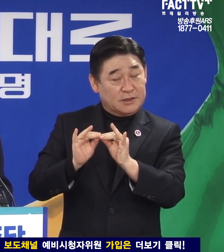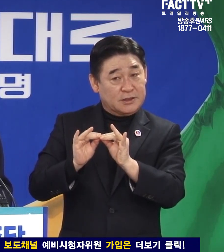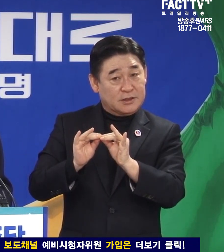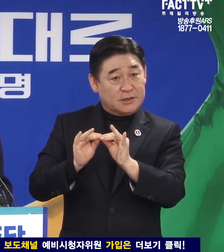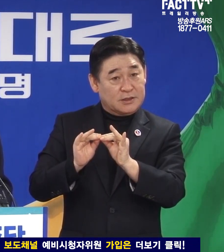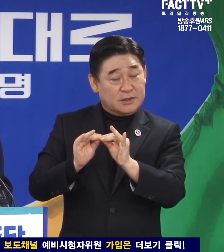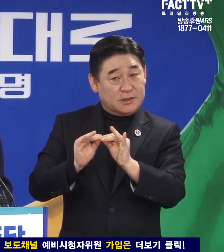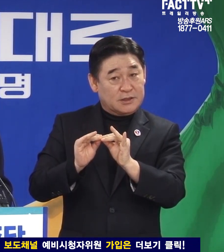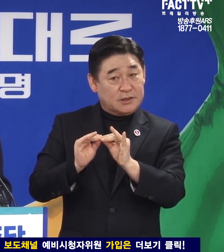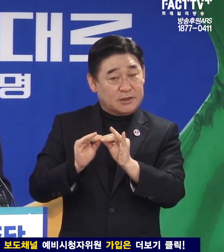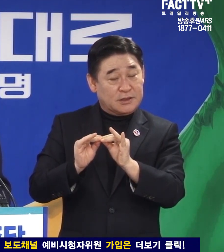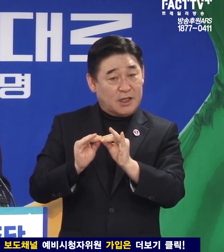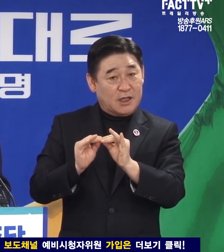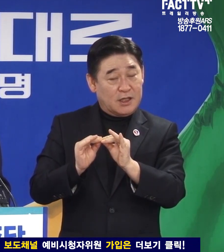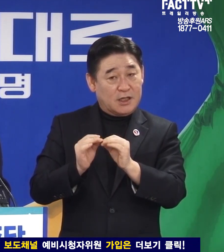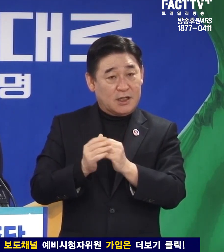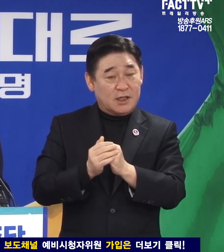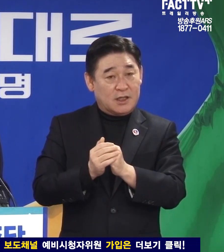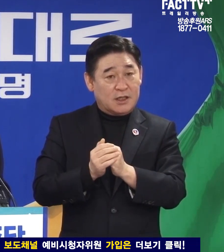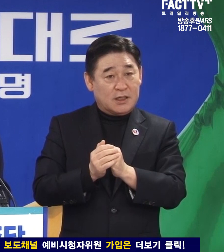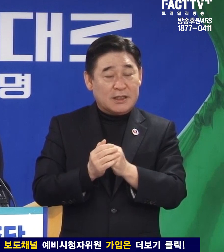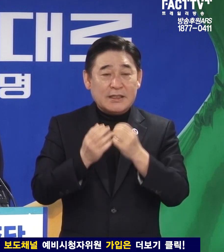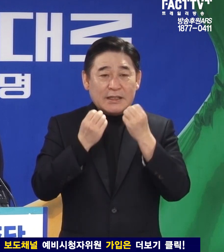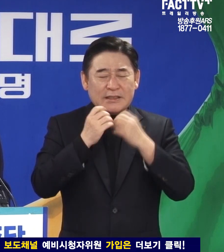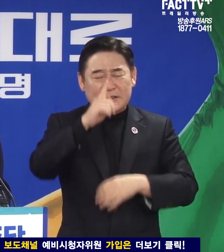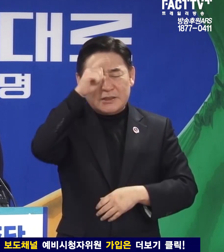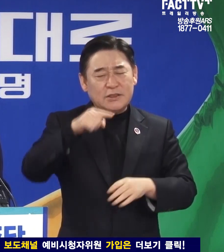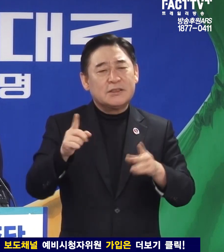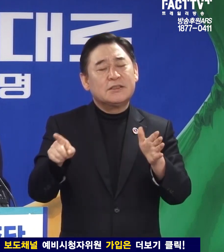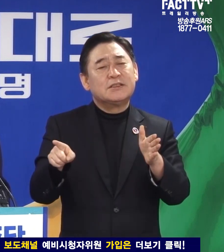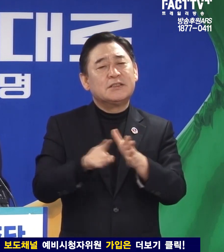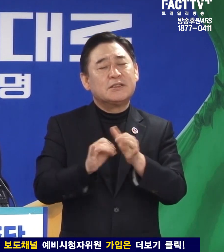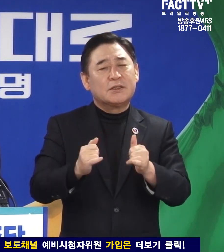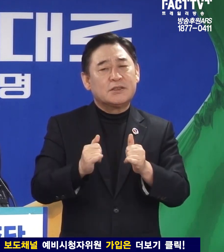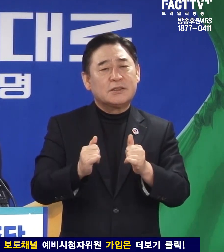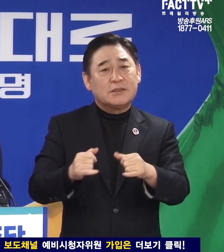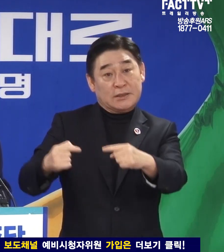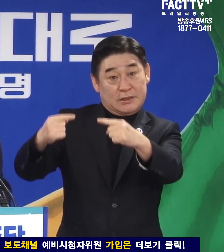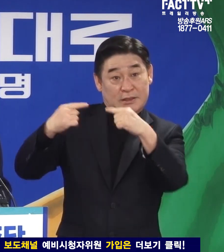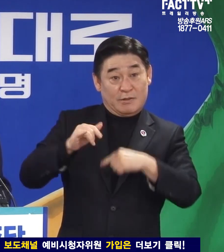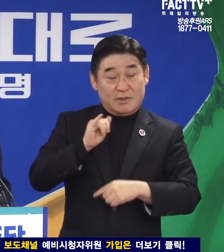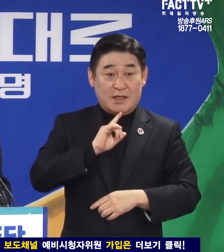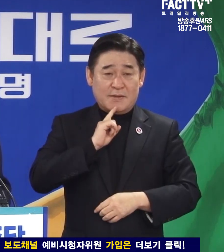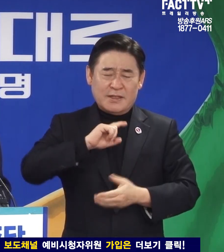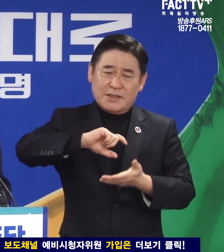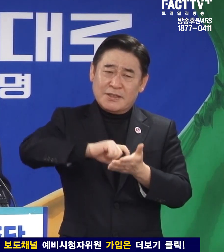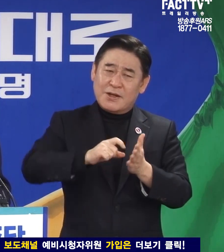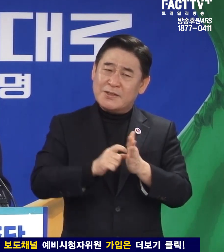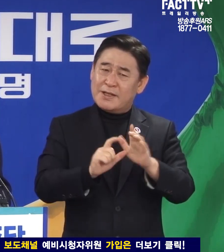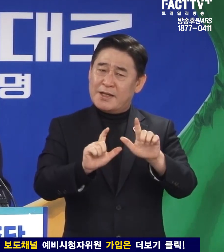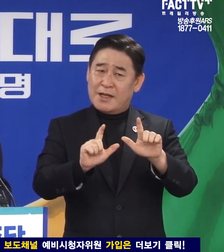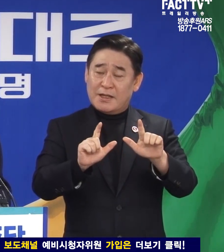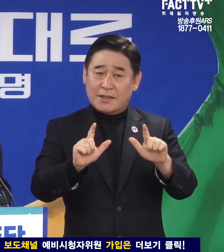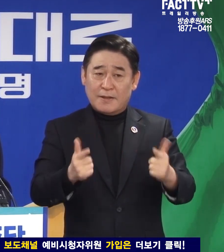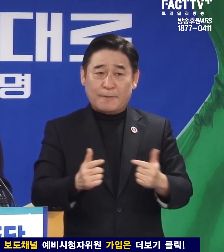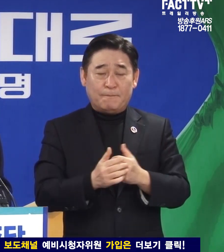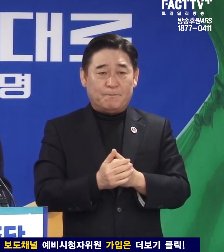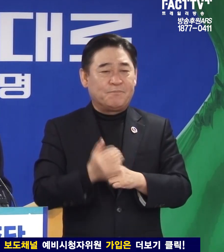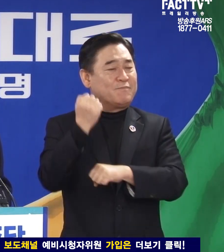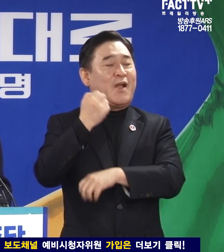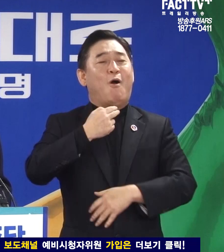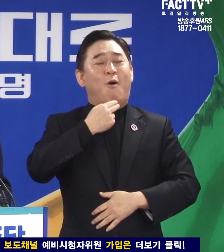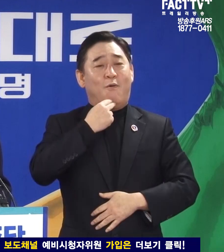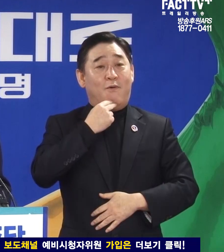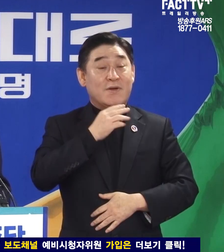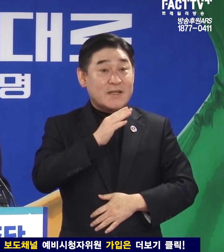지지층으로 신천지 교인들이 유입되었다라고 한 발언은 적절하지 않았다. 근거도